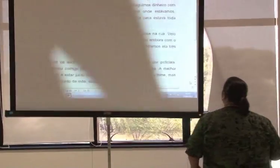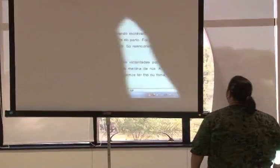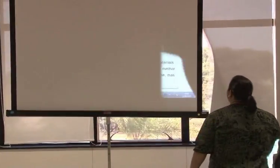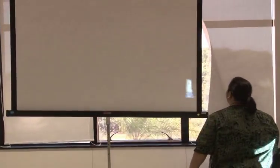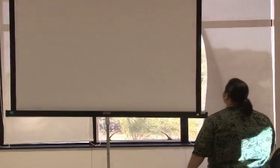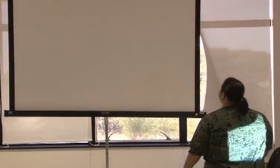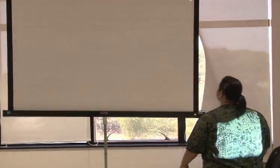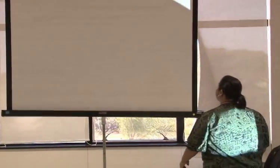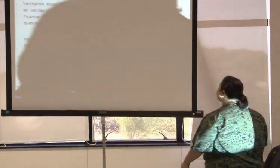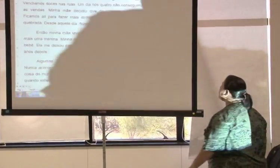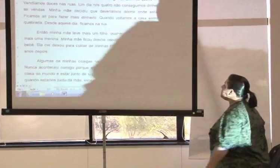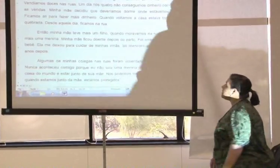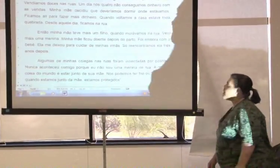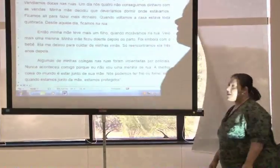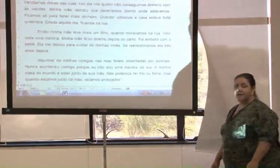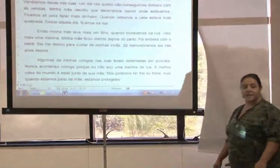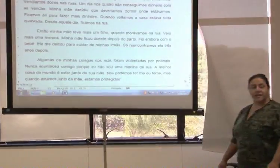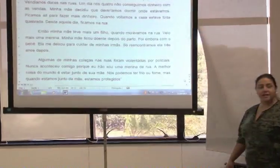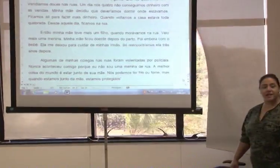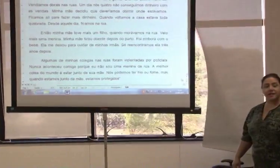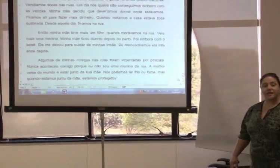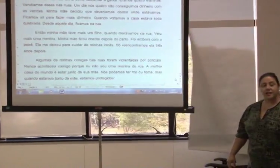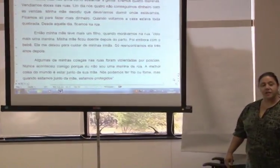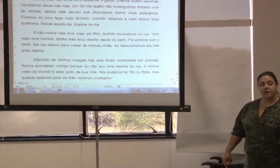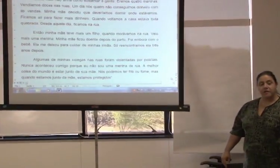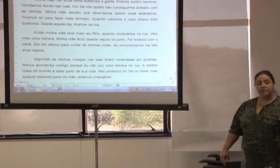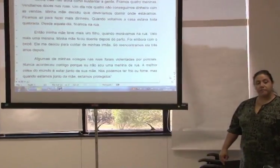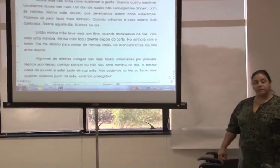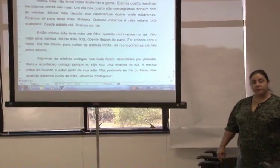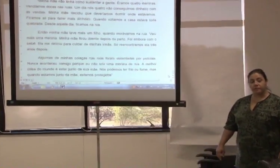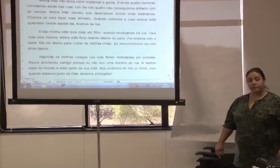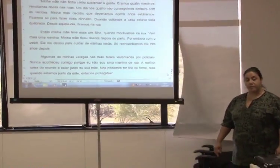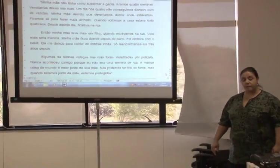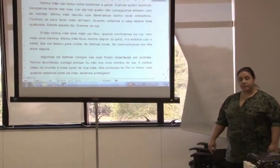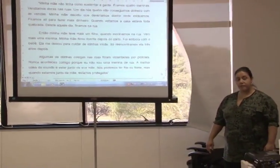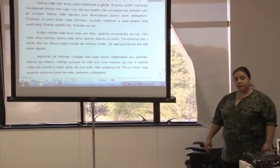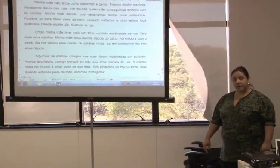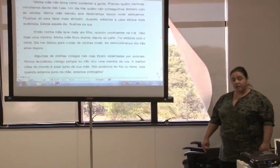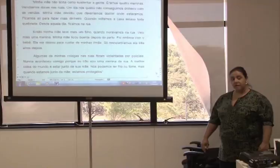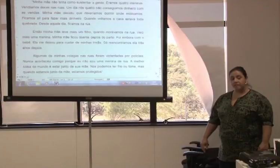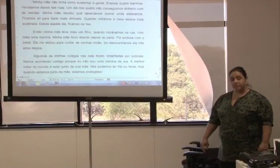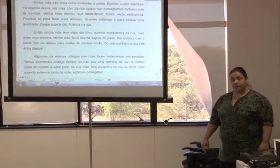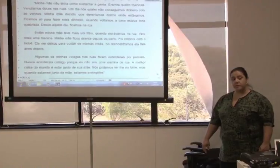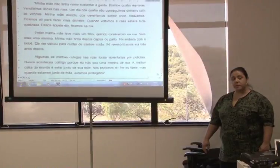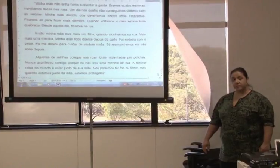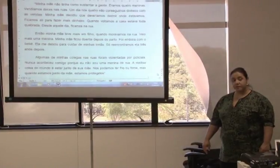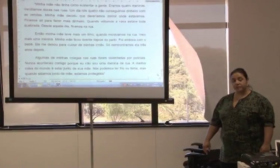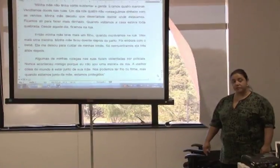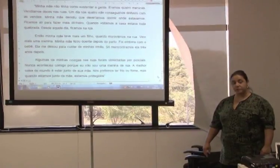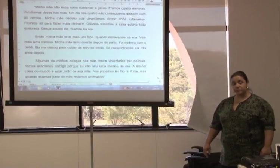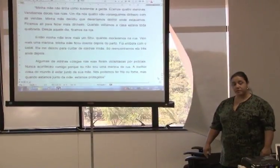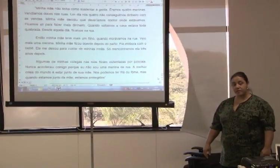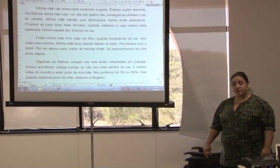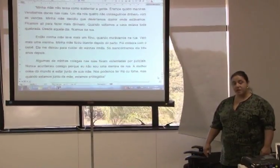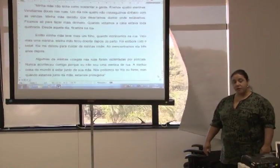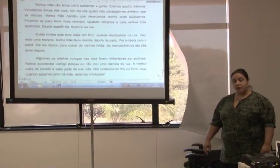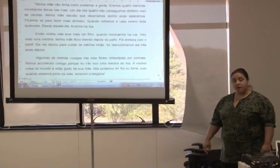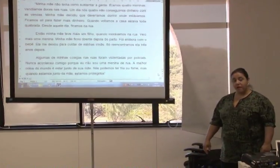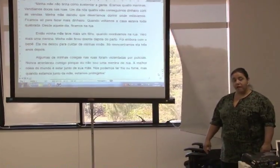Então fica complicado, porque só que é um vende. Se você... Deixa eu tentar explicar. Eu estou querendo dizer o seguinte, eles não vão